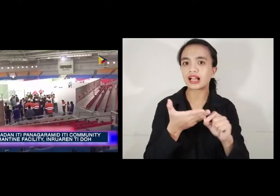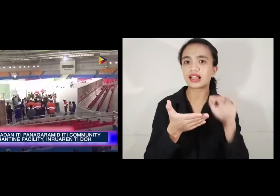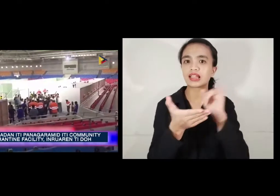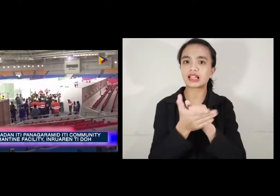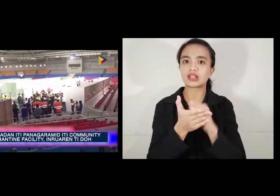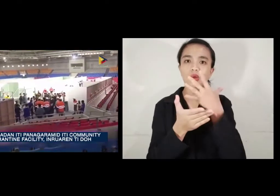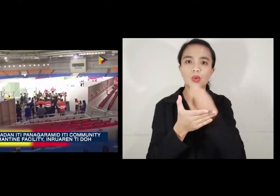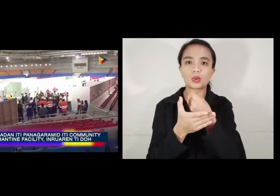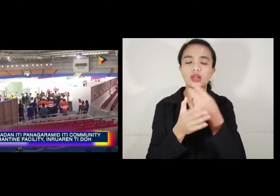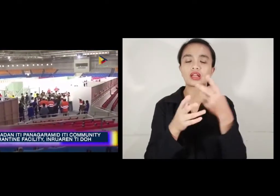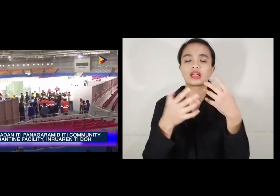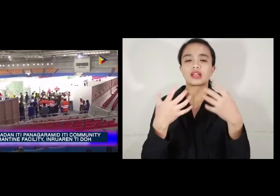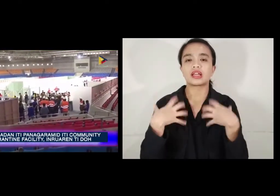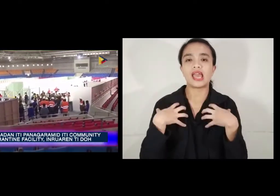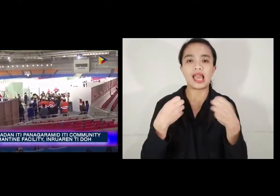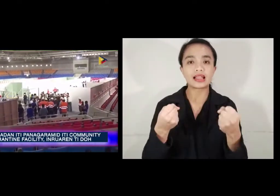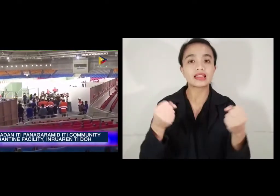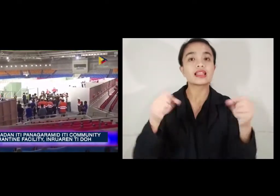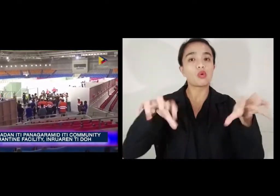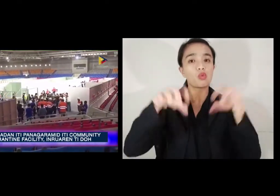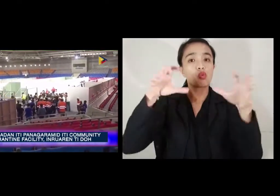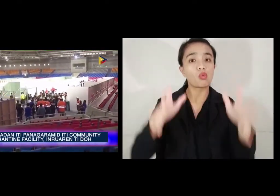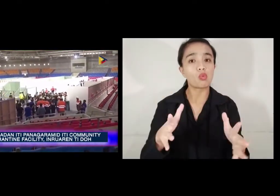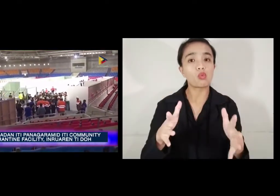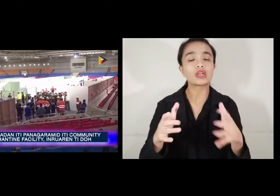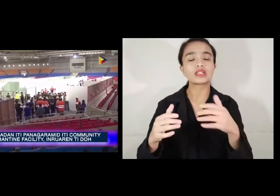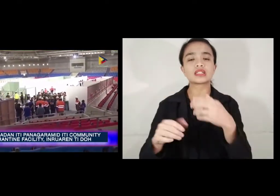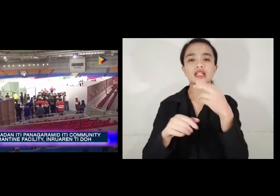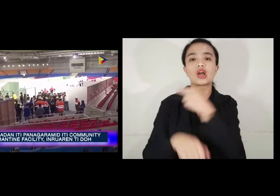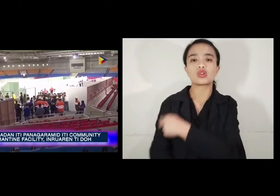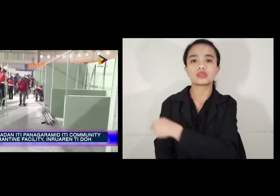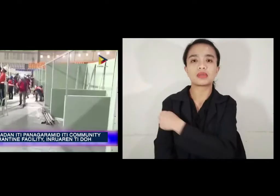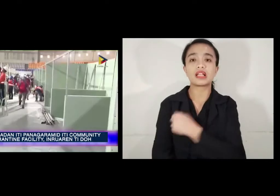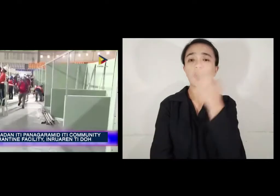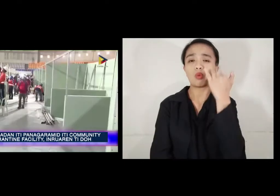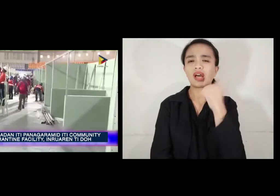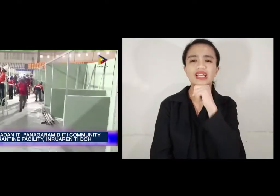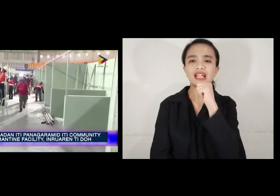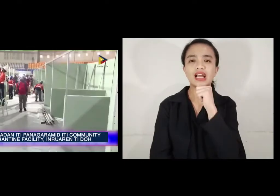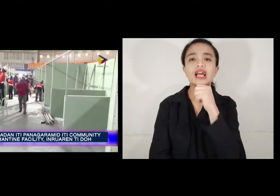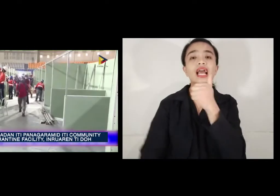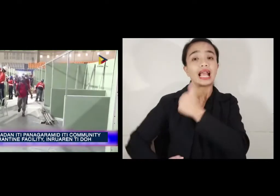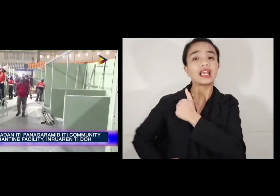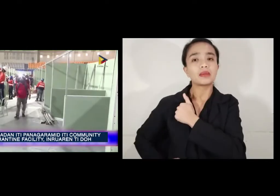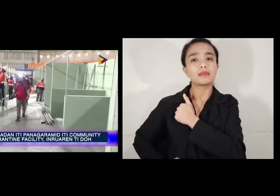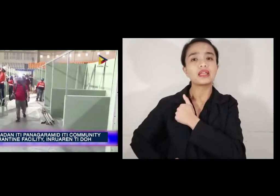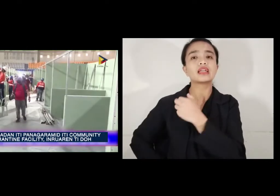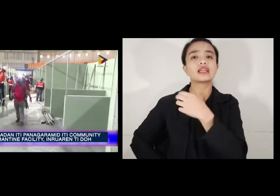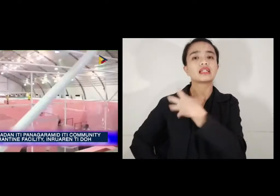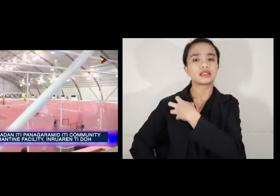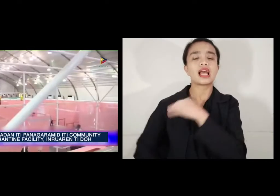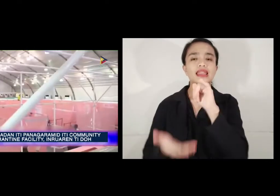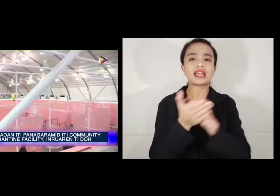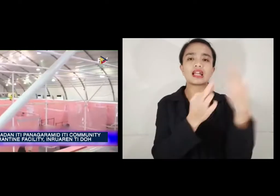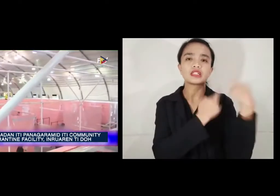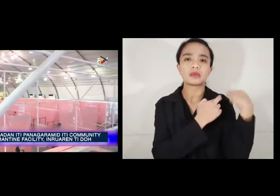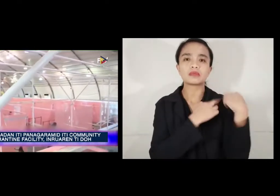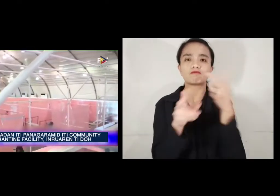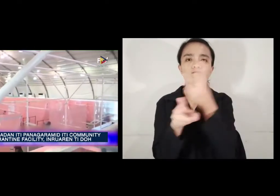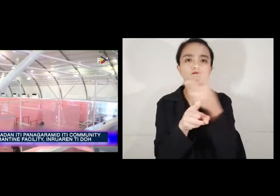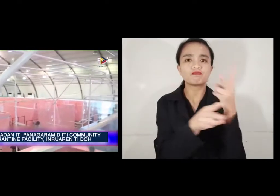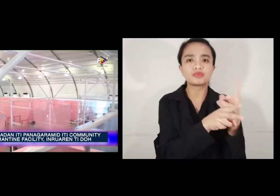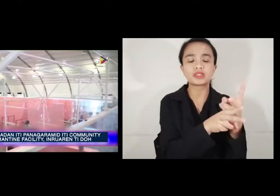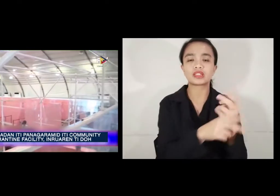dagati healthcare workers kadagati ospital, gaputa ti AFP kan PNP ti mangimaton ditoy. Nangirawar pa iti guidelines ti